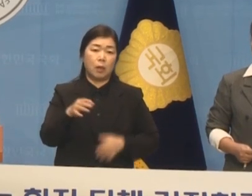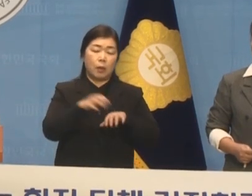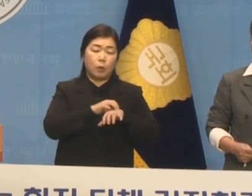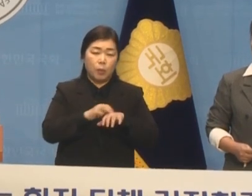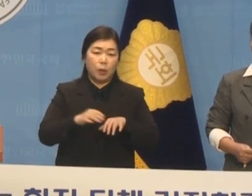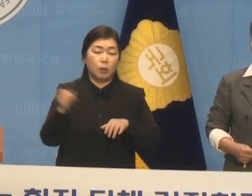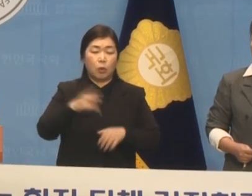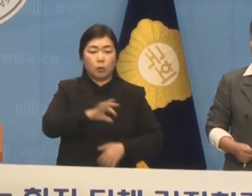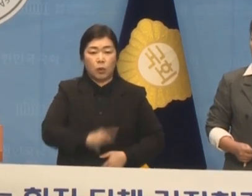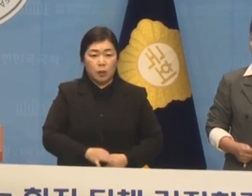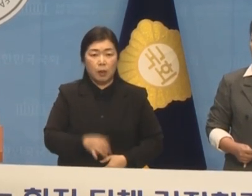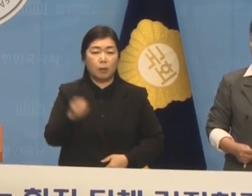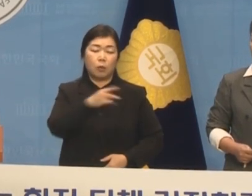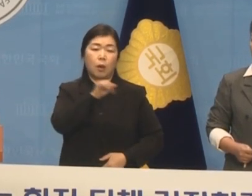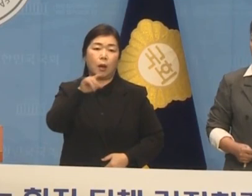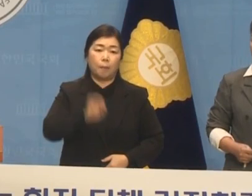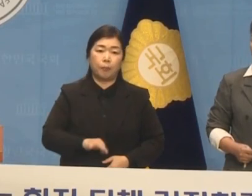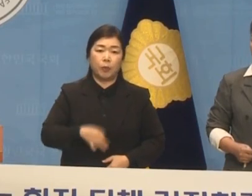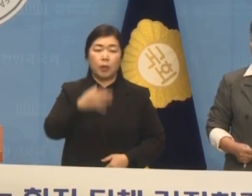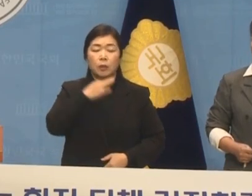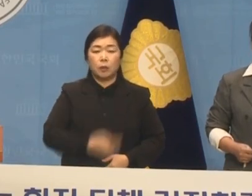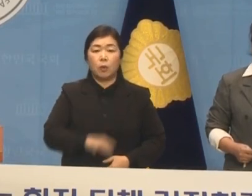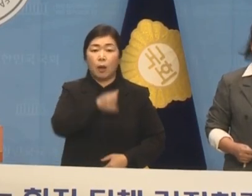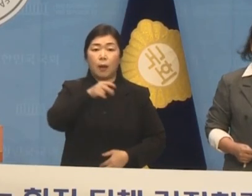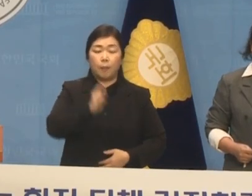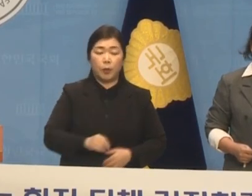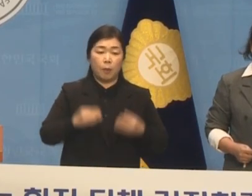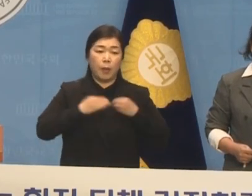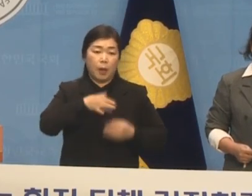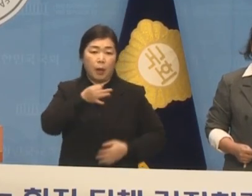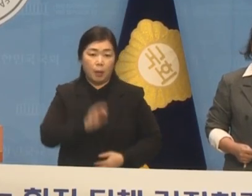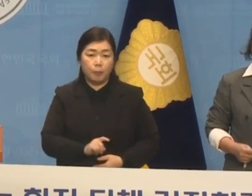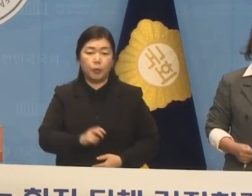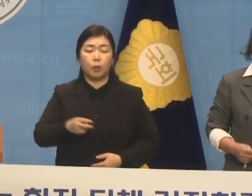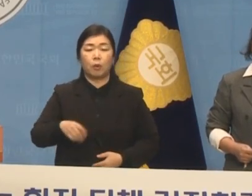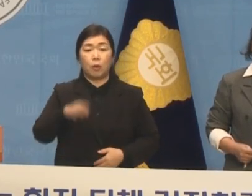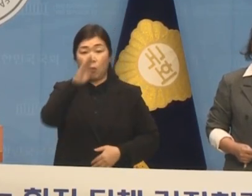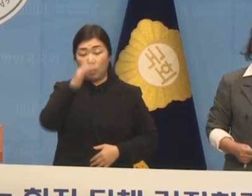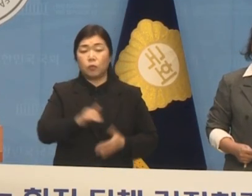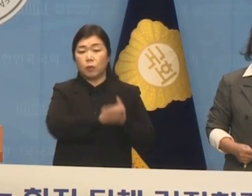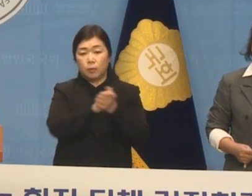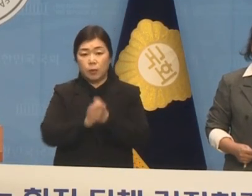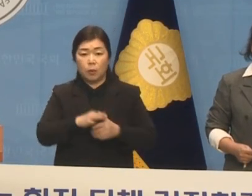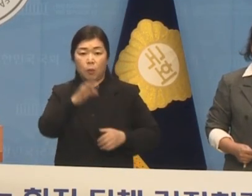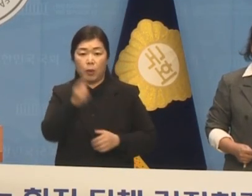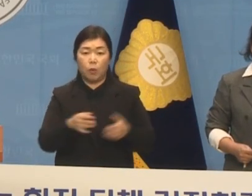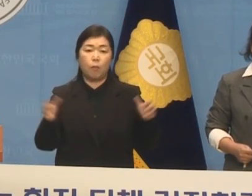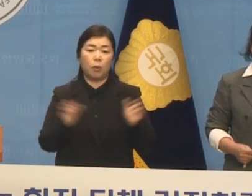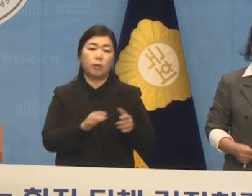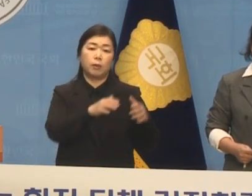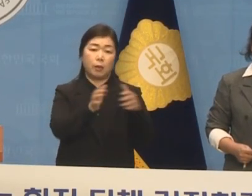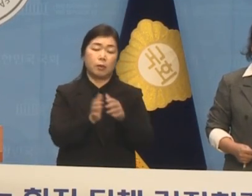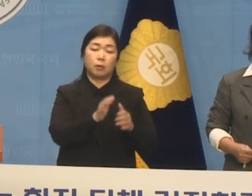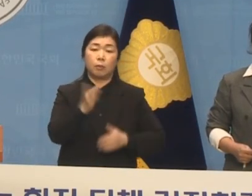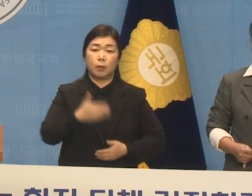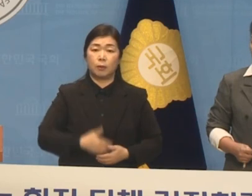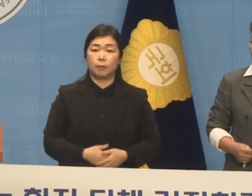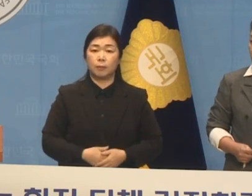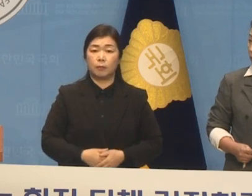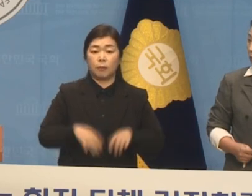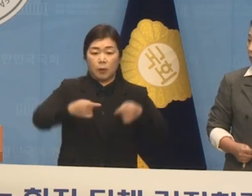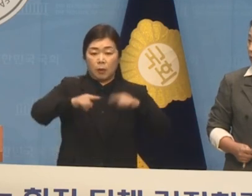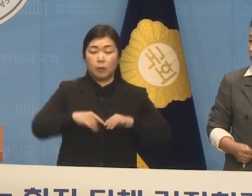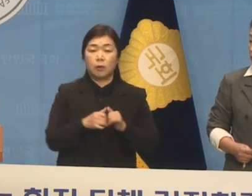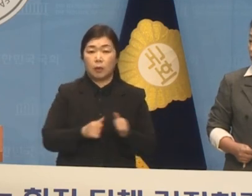한국췌장암환우회, 한국식도암환우회, 한국폐암환우회로 이루어진 단체입니다. 참석자분들을